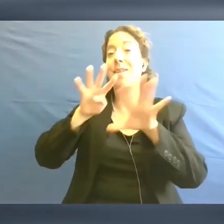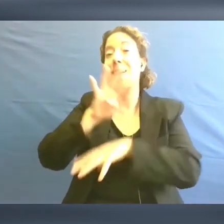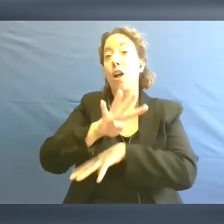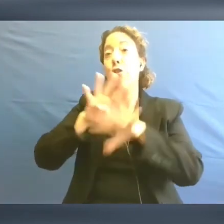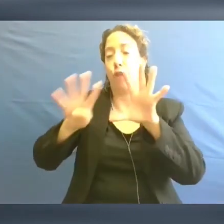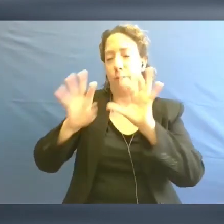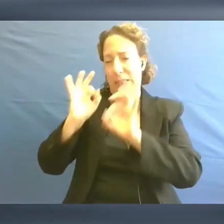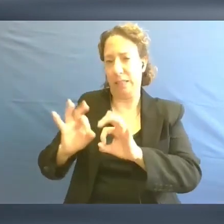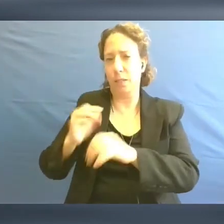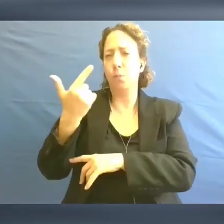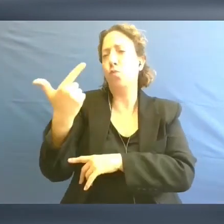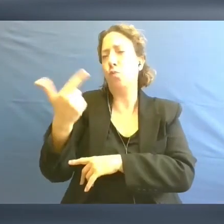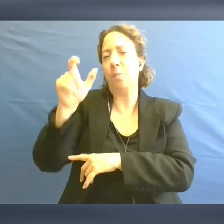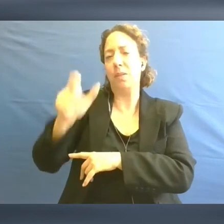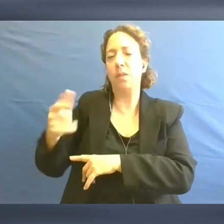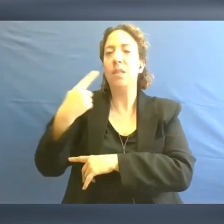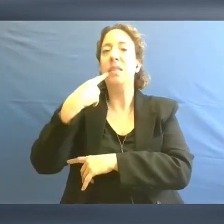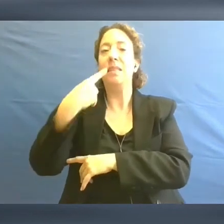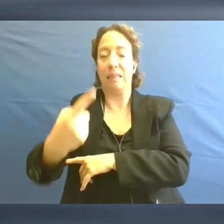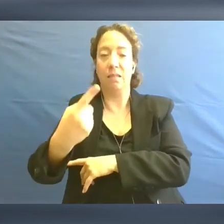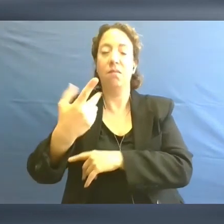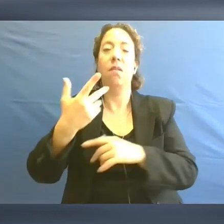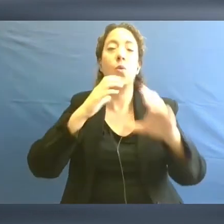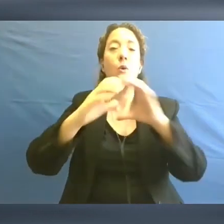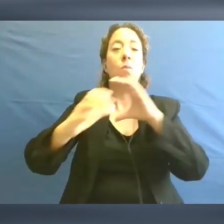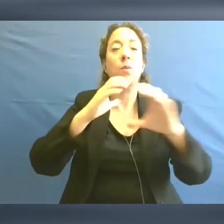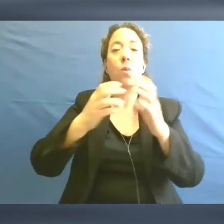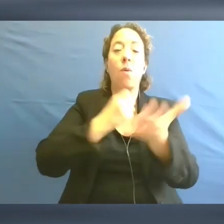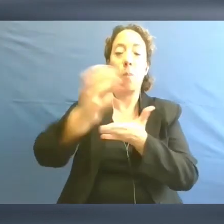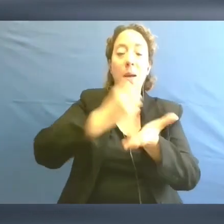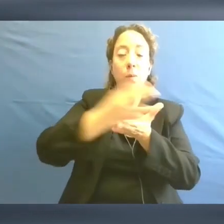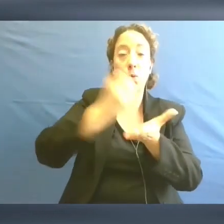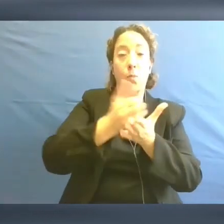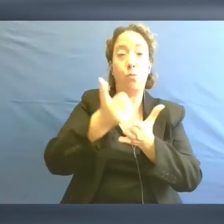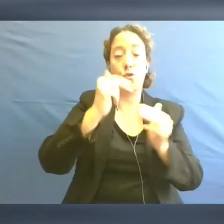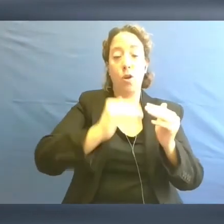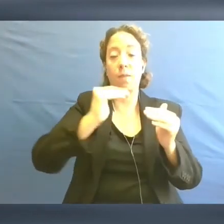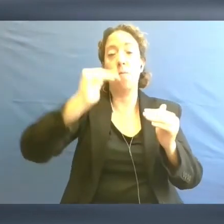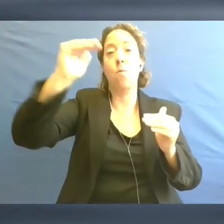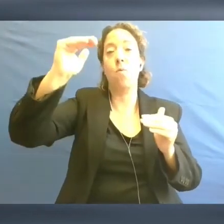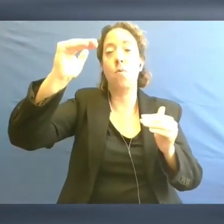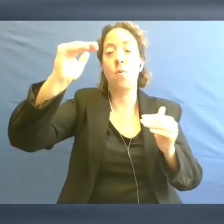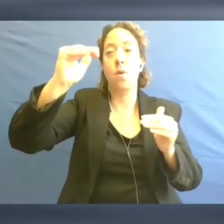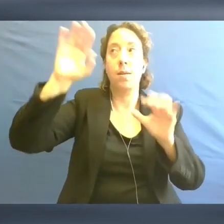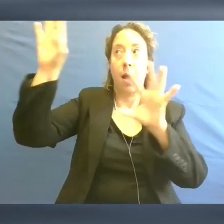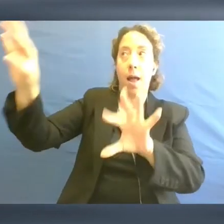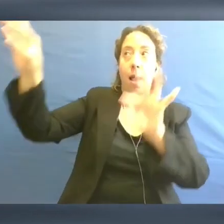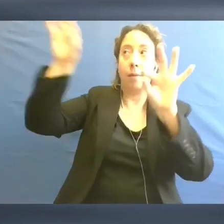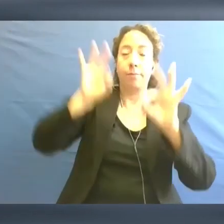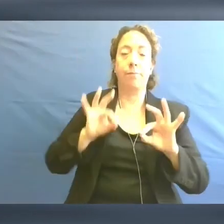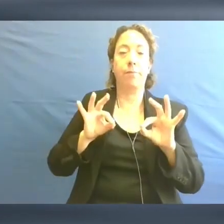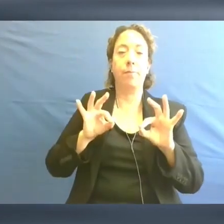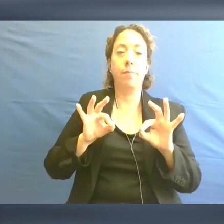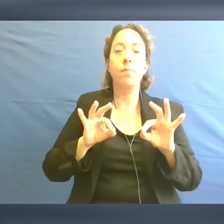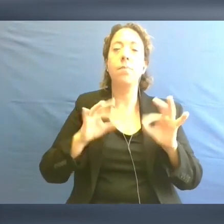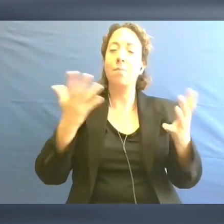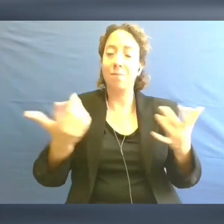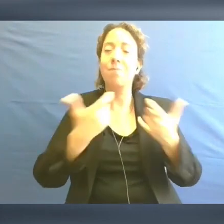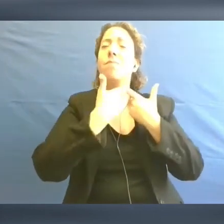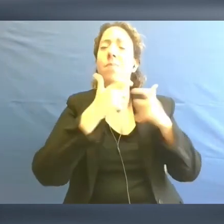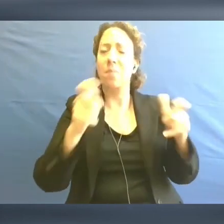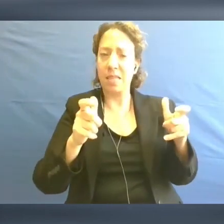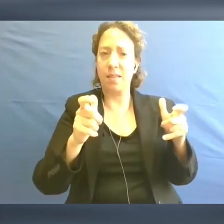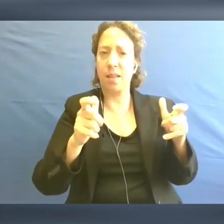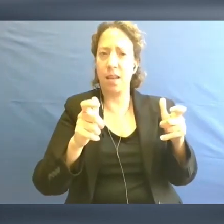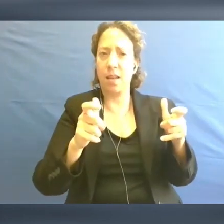qui disait qu'il y a différents niveaux dans l'information. On s'est appuyé sur cette théorie en disant l'accessibilité